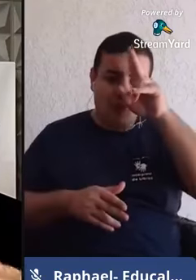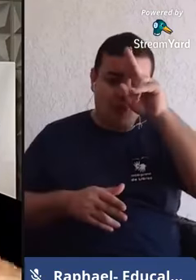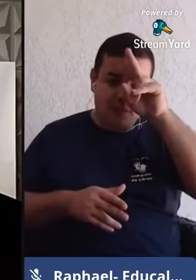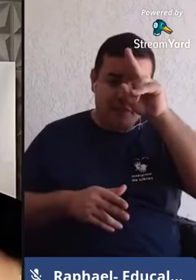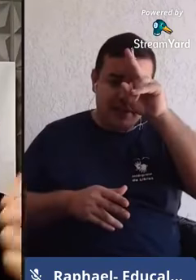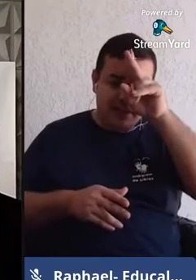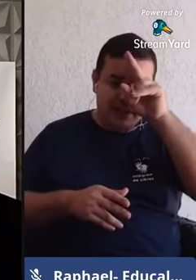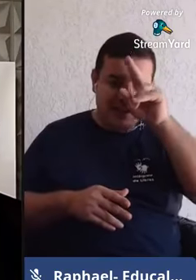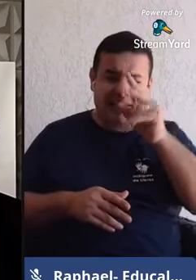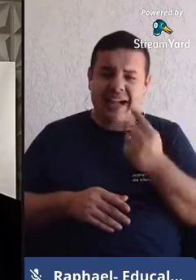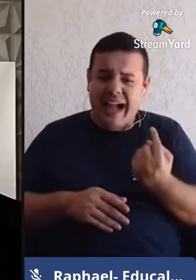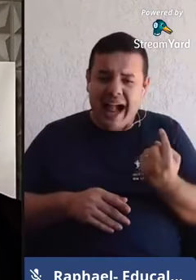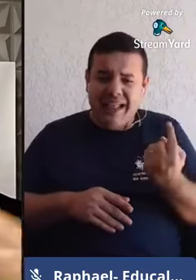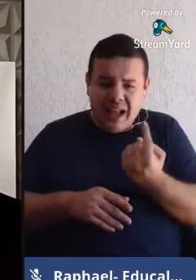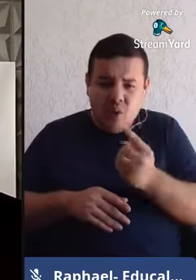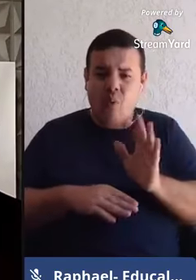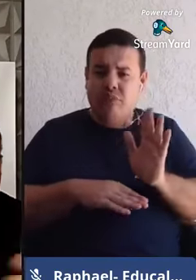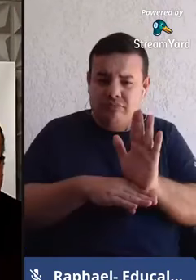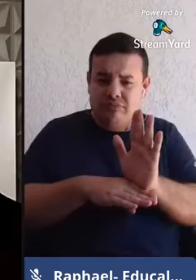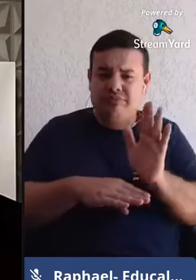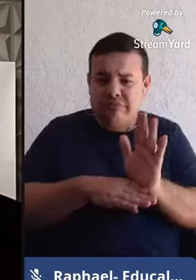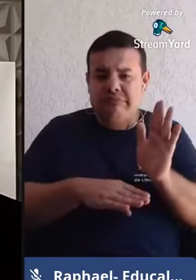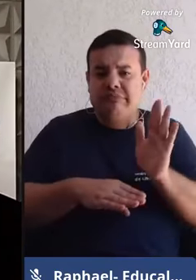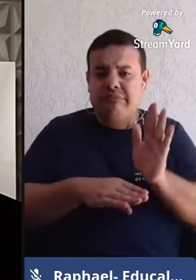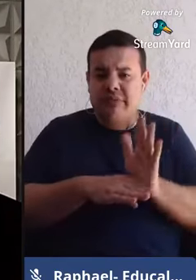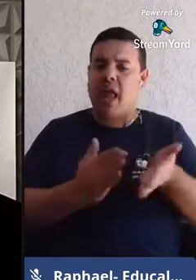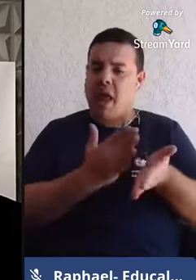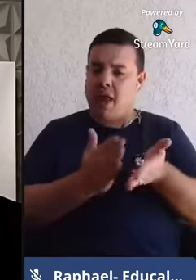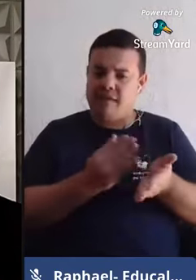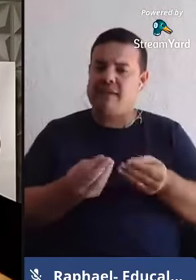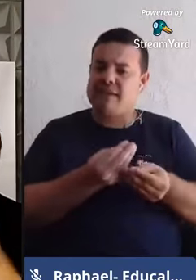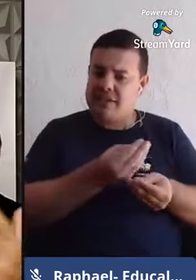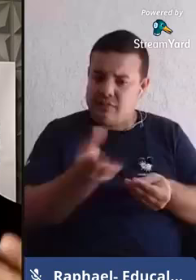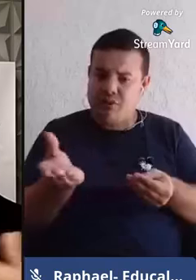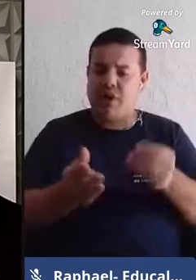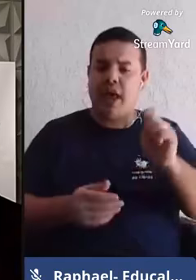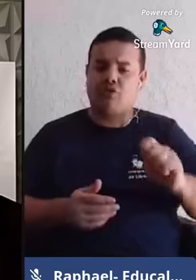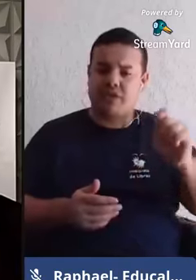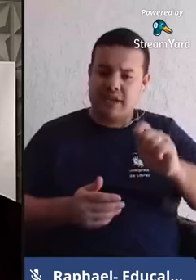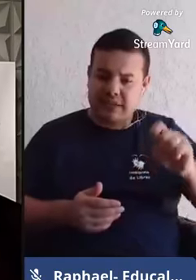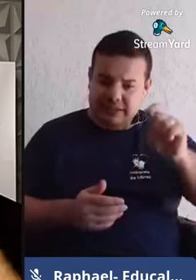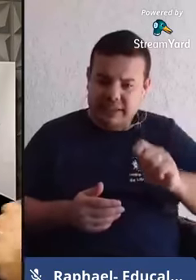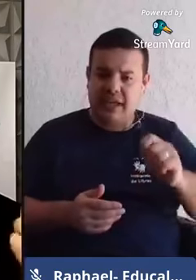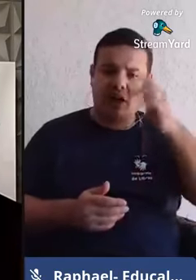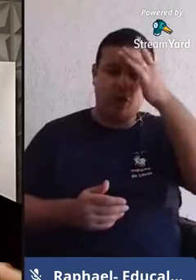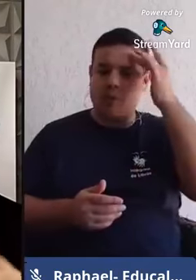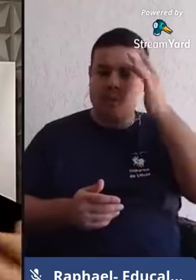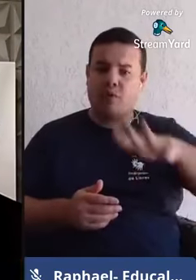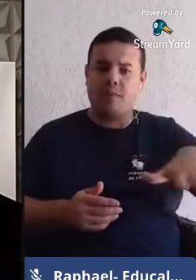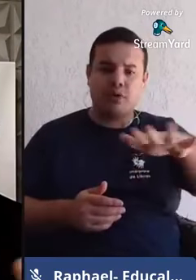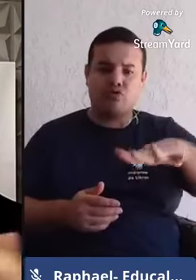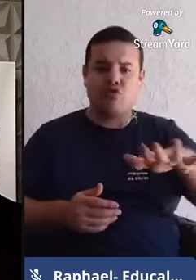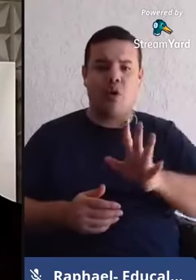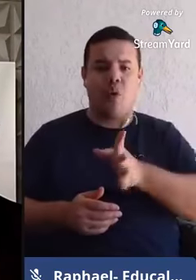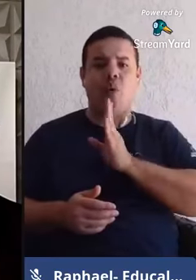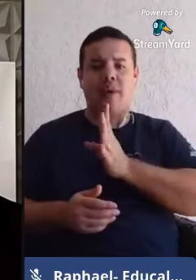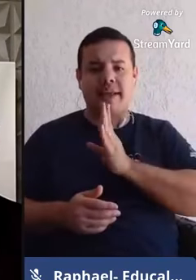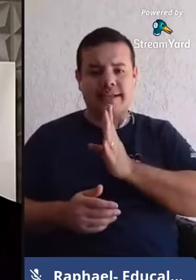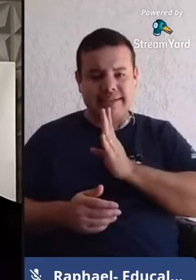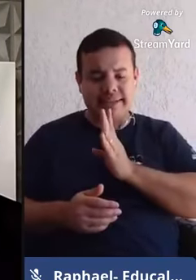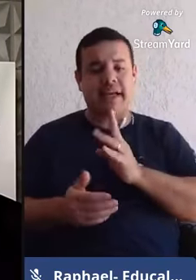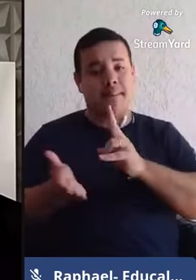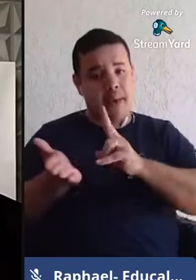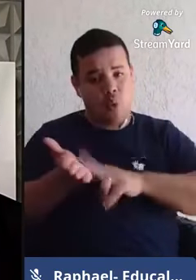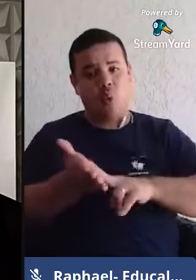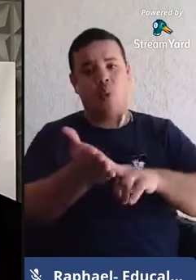revistas, os exemplares, nas associações, para que elas fossem distribuídas, para o pessoal conhecer. Aí manda pelo correio, até hoje ela é pelo correio,